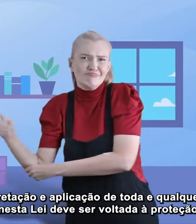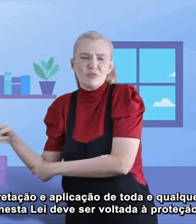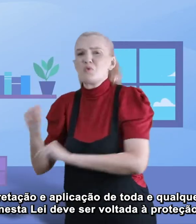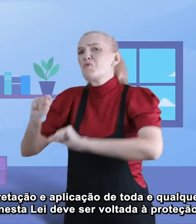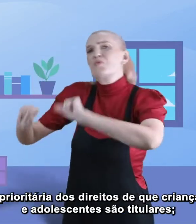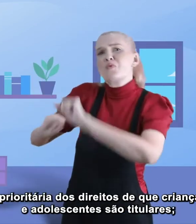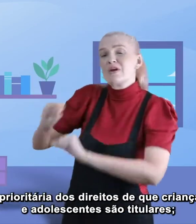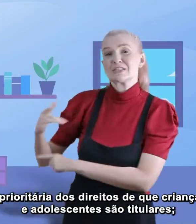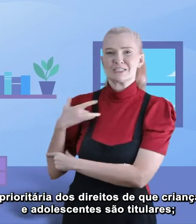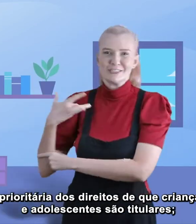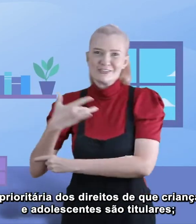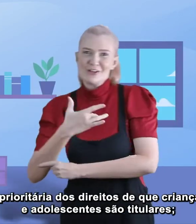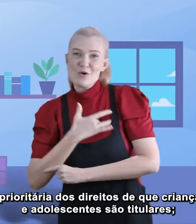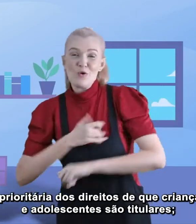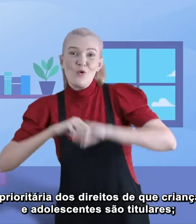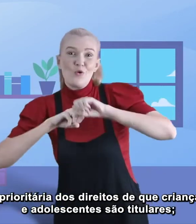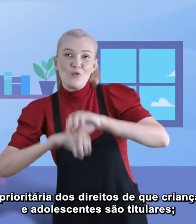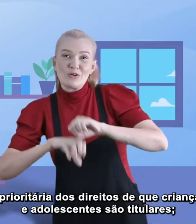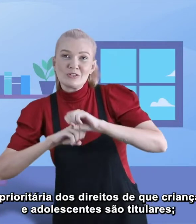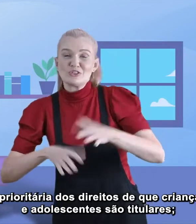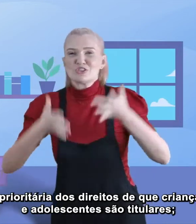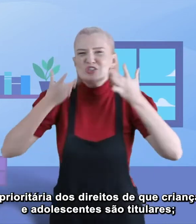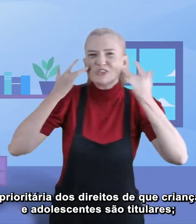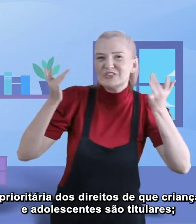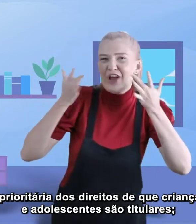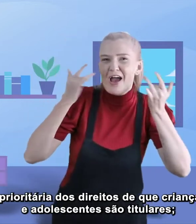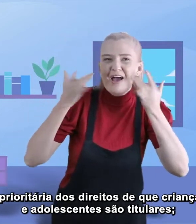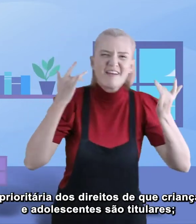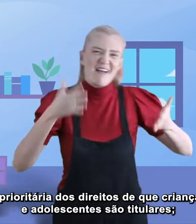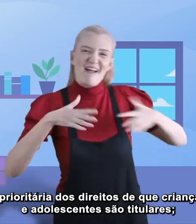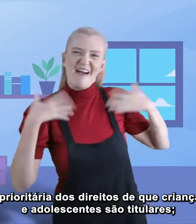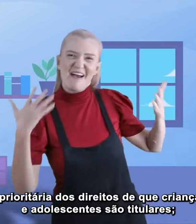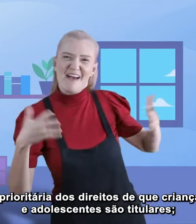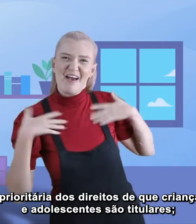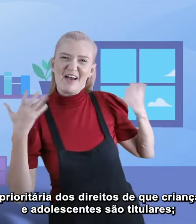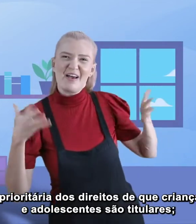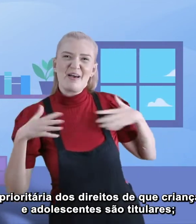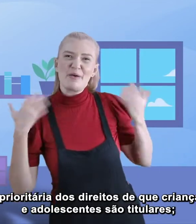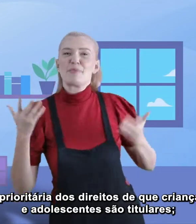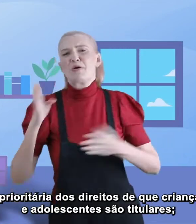integral e prioritária dos direitos de que crianças e adolescentes são titulares.